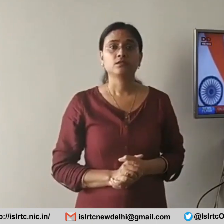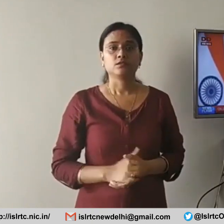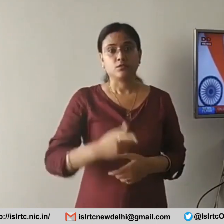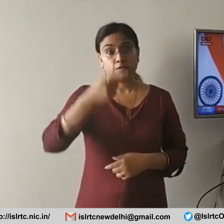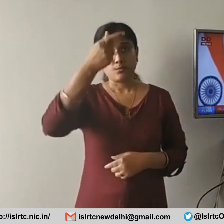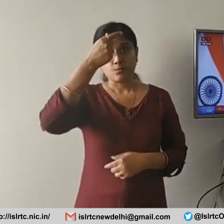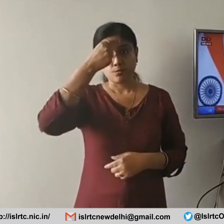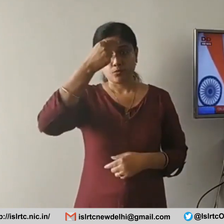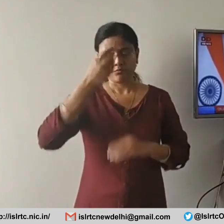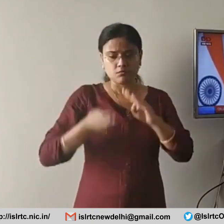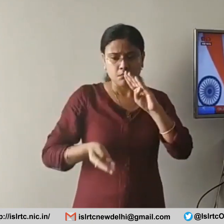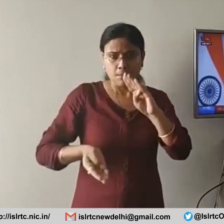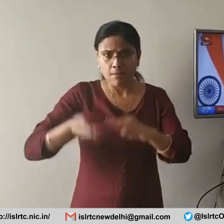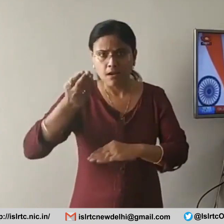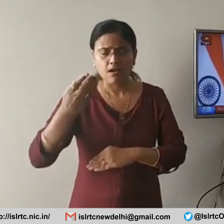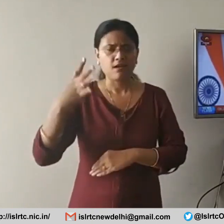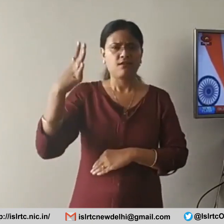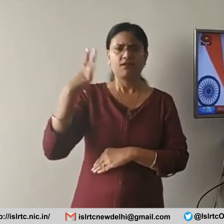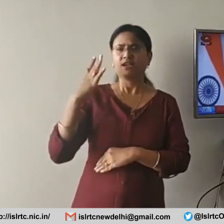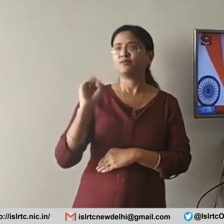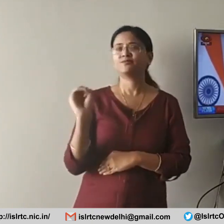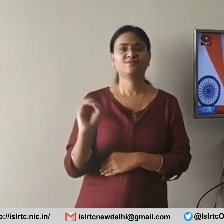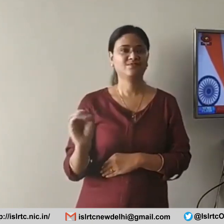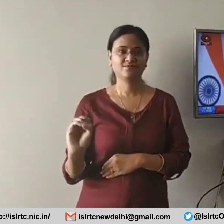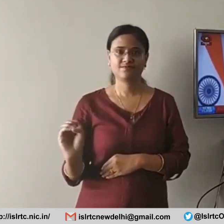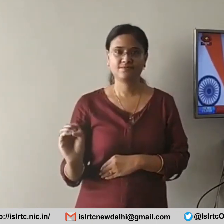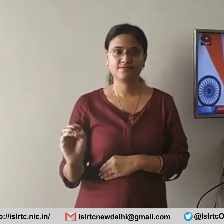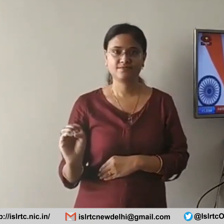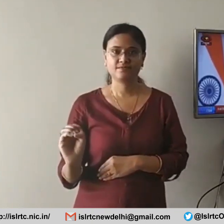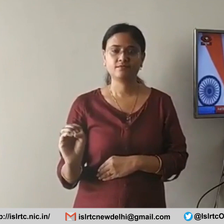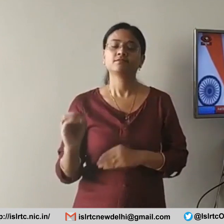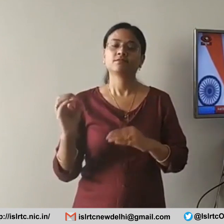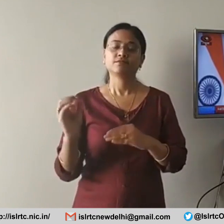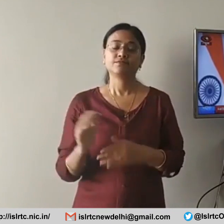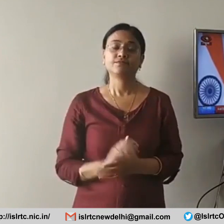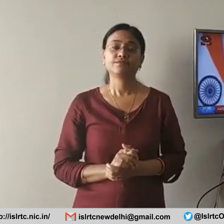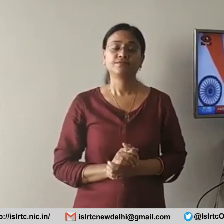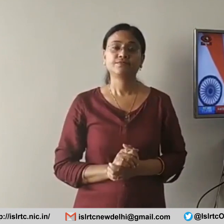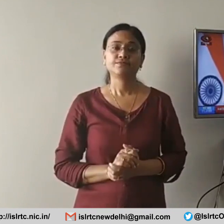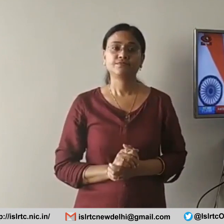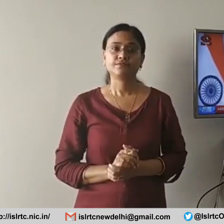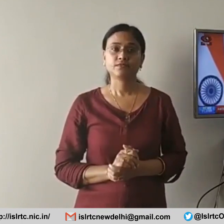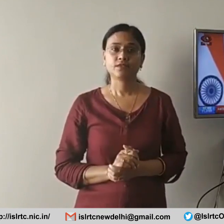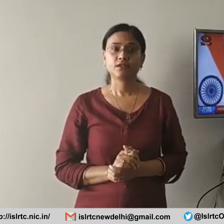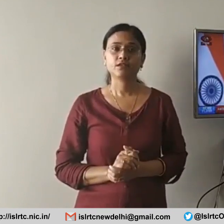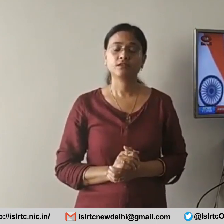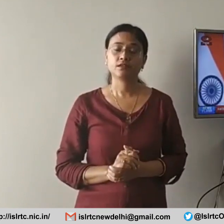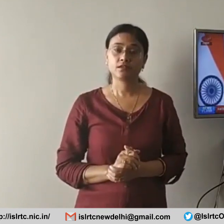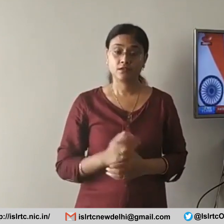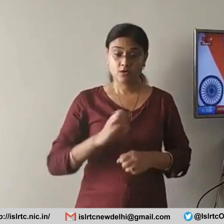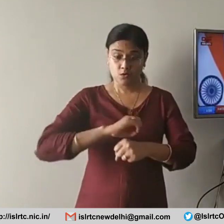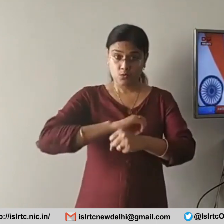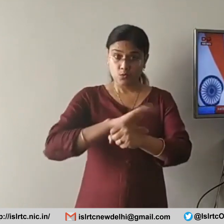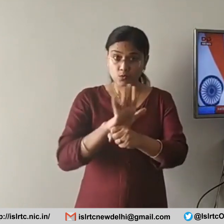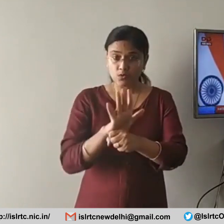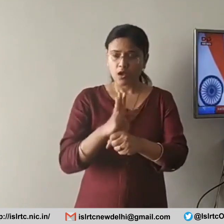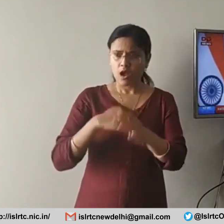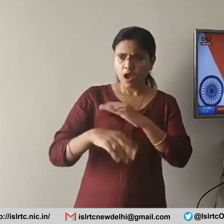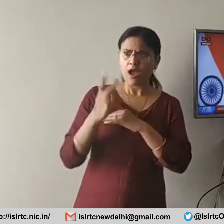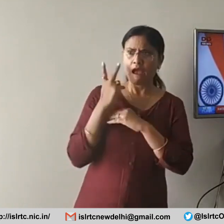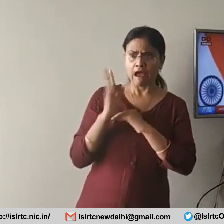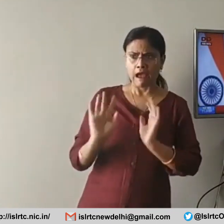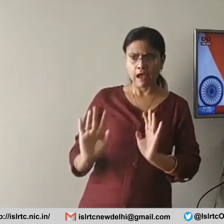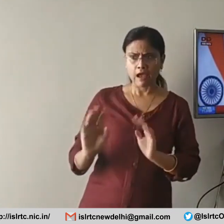समस्या बढ़ने का इंतजार नहीं किया, बल्कि जैसे ही समस्या दिखी,